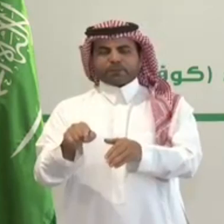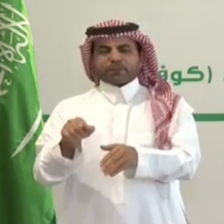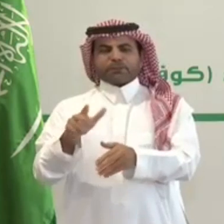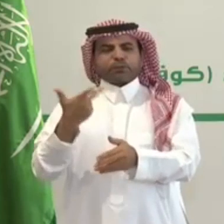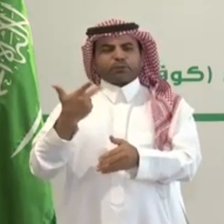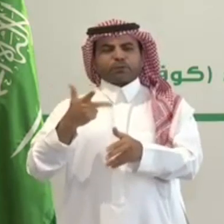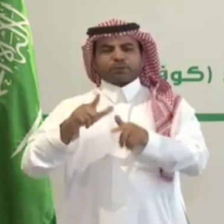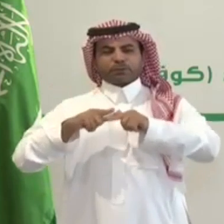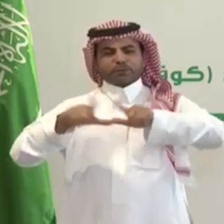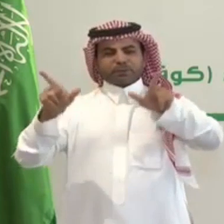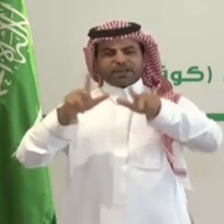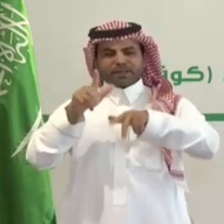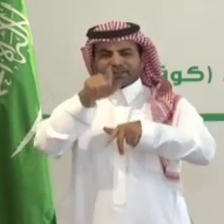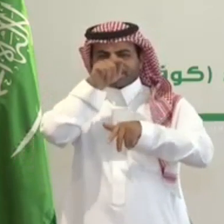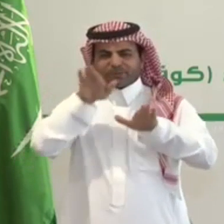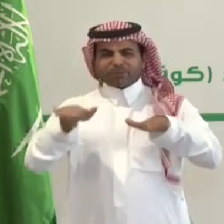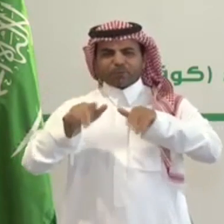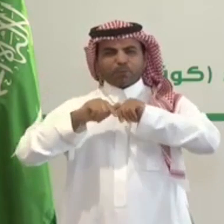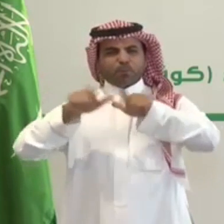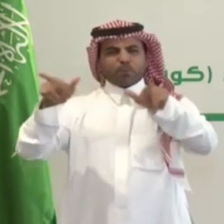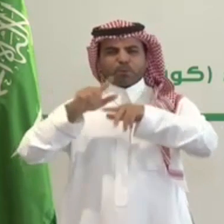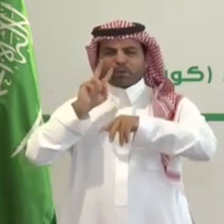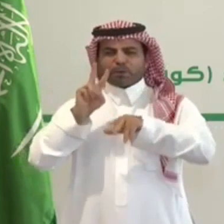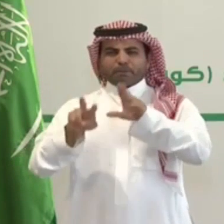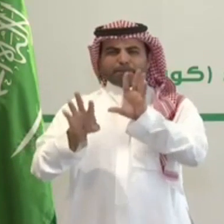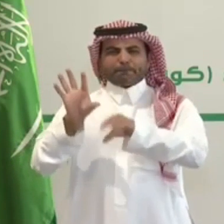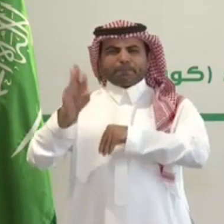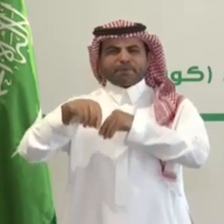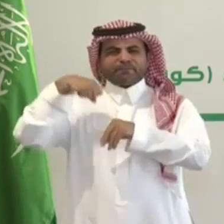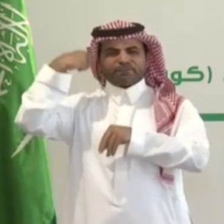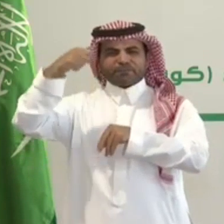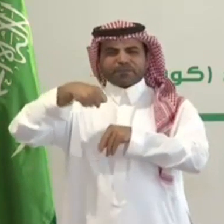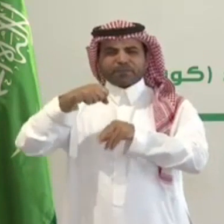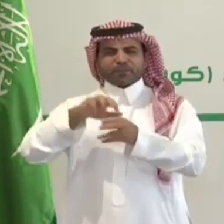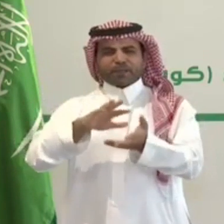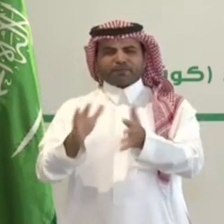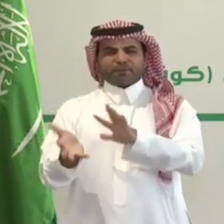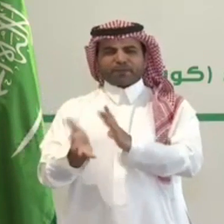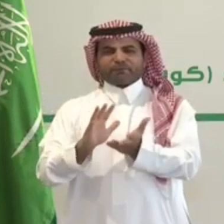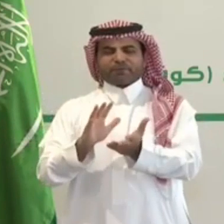مواقع التواصل الاجتماعي بعض المقاطع التي ظهرت